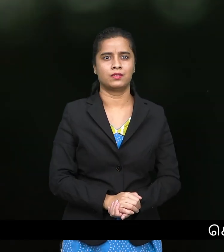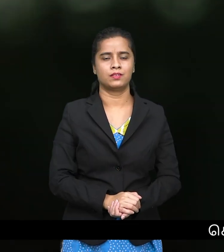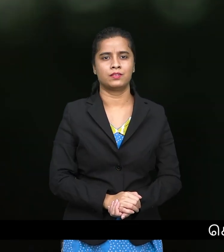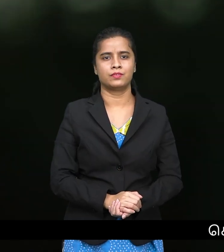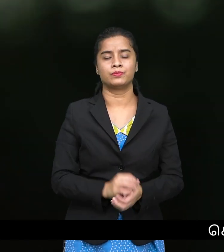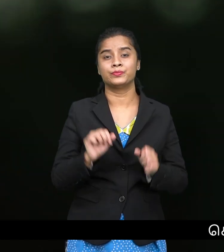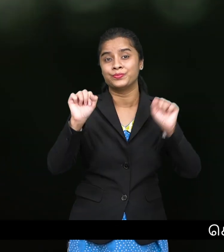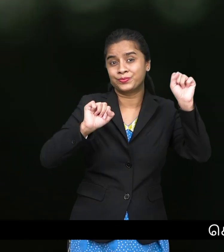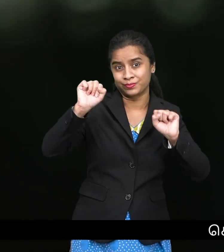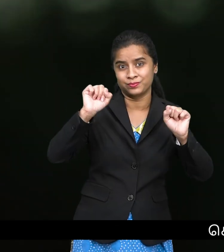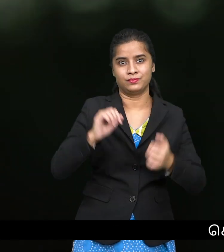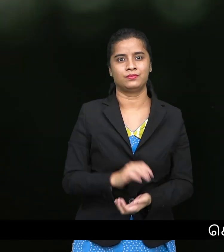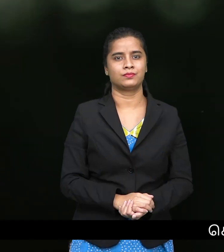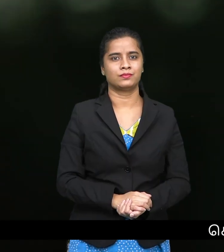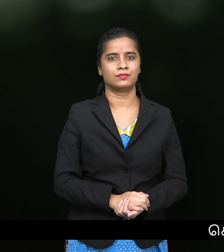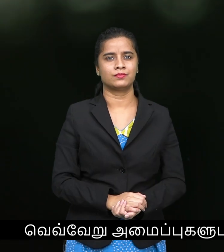செயல்பாடு.